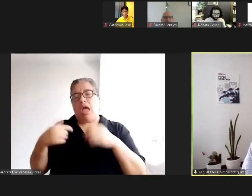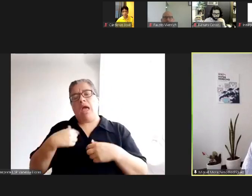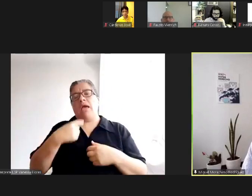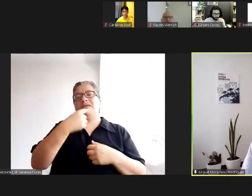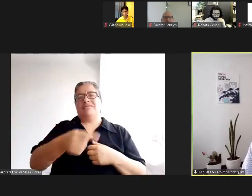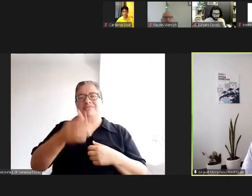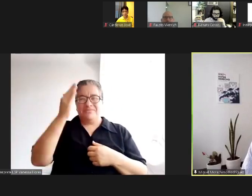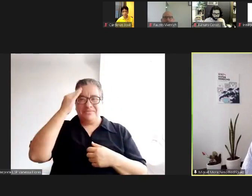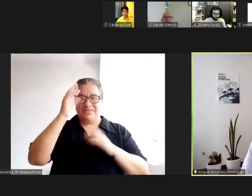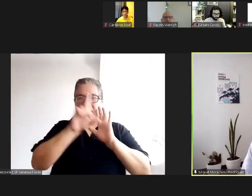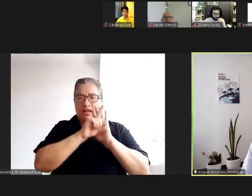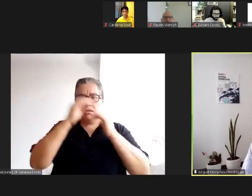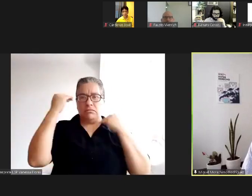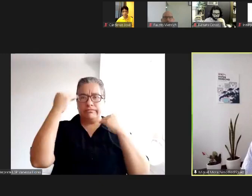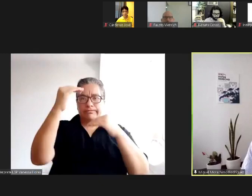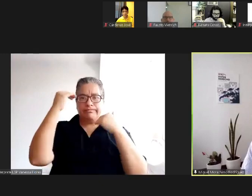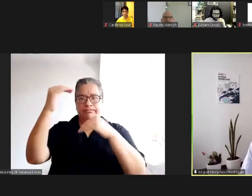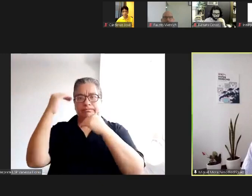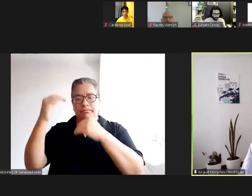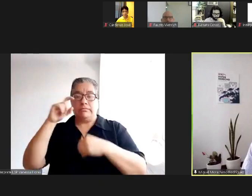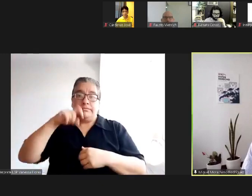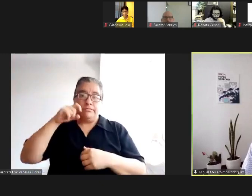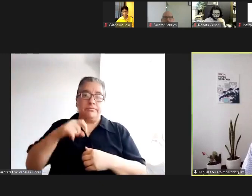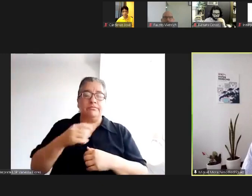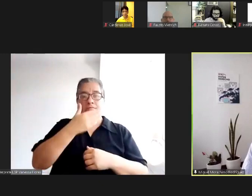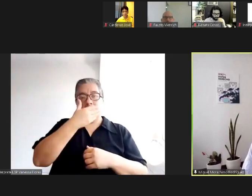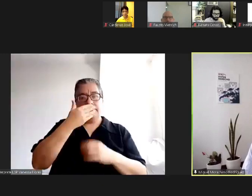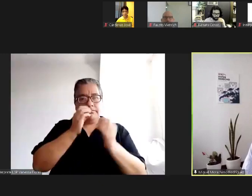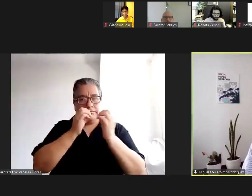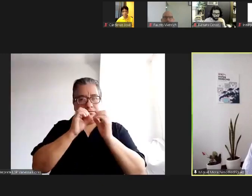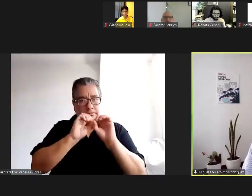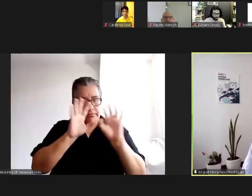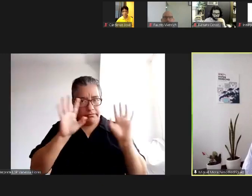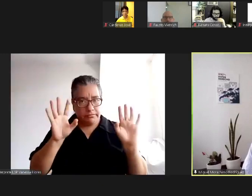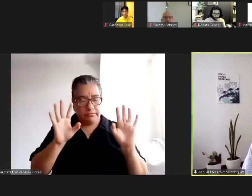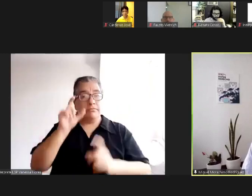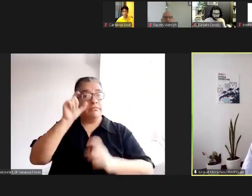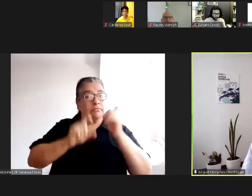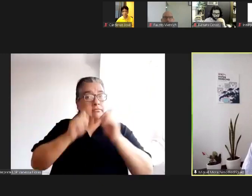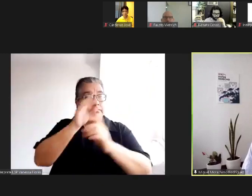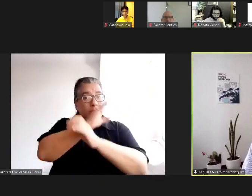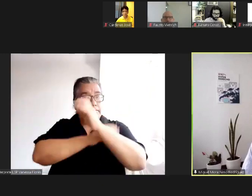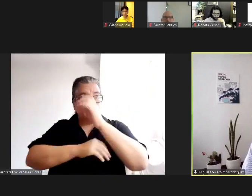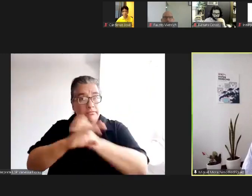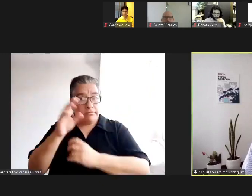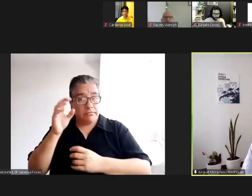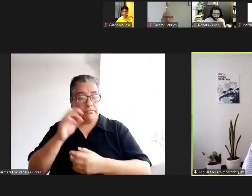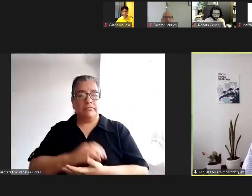navegar. Y en particular, yo creo, las personas con discapacidad